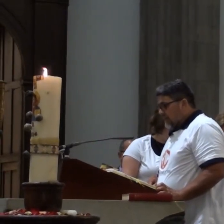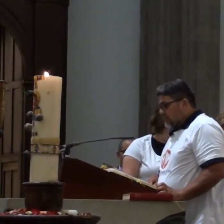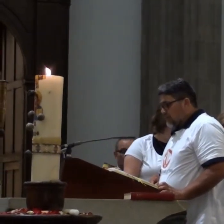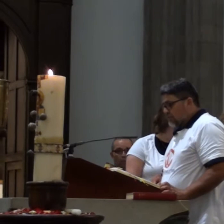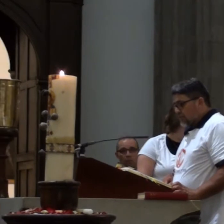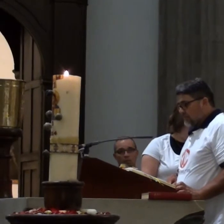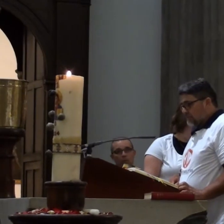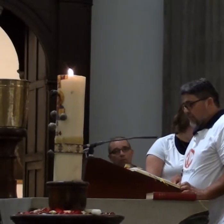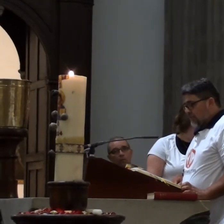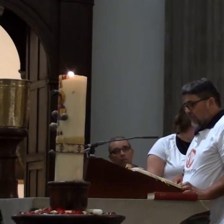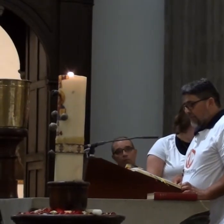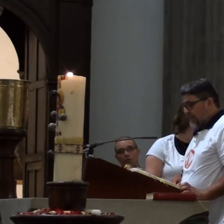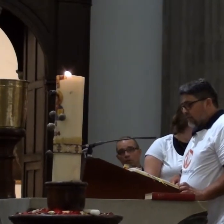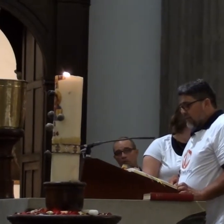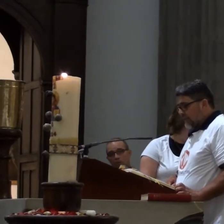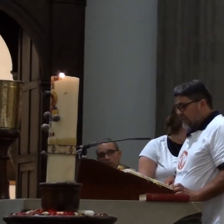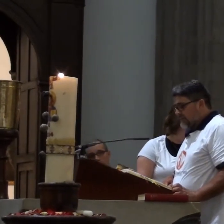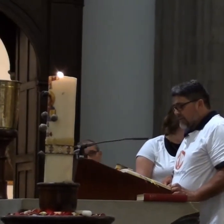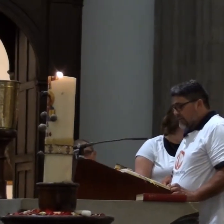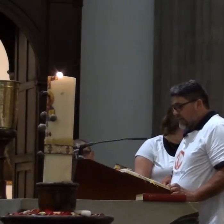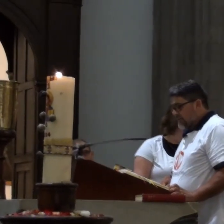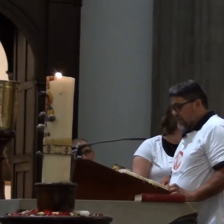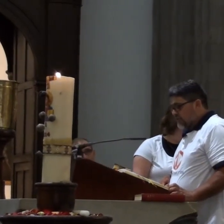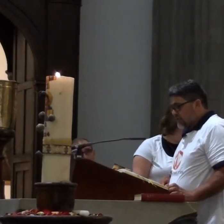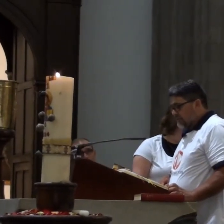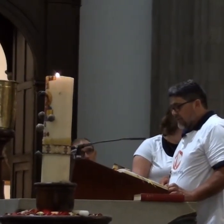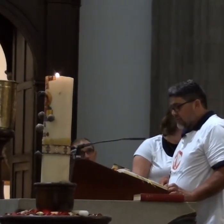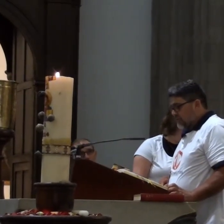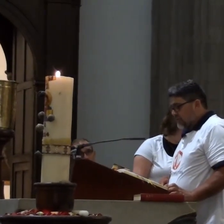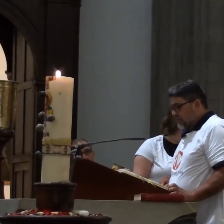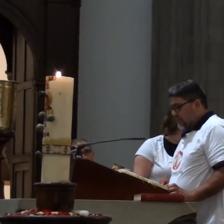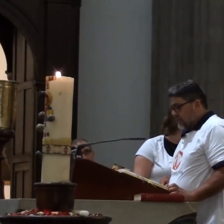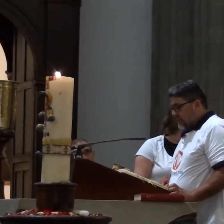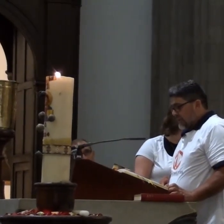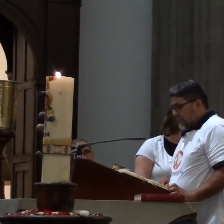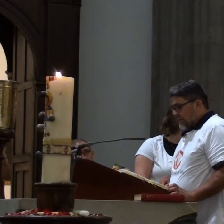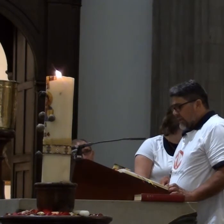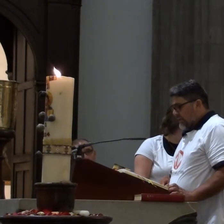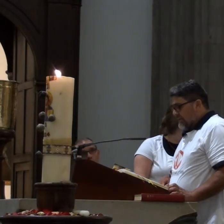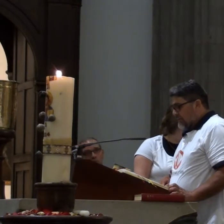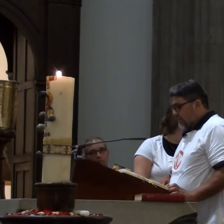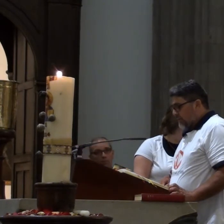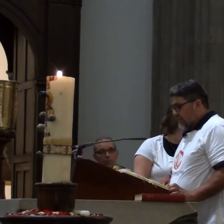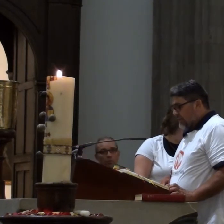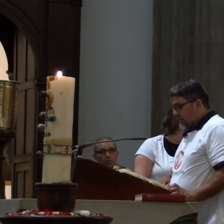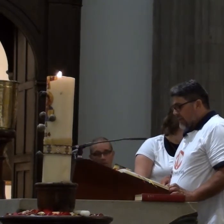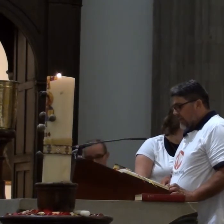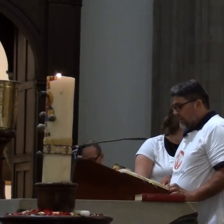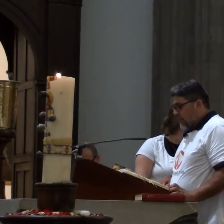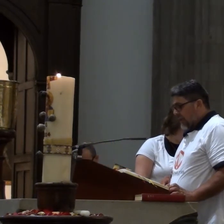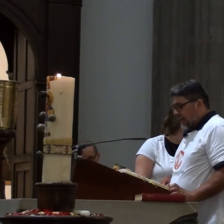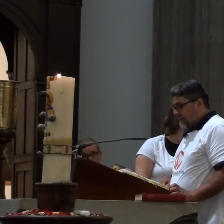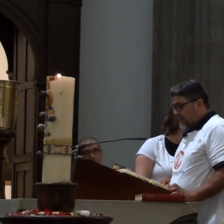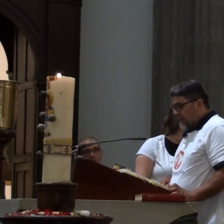mantenga su visión por formar comunidades servidoras de sus hermanos y en las que se fomente